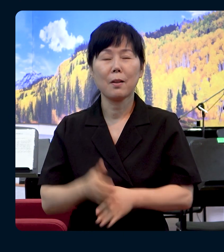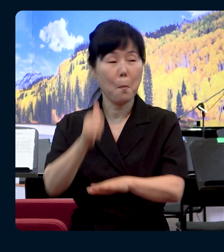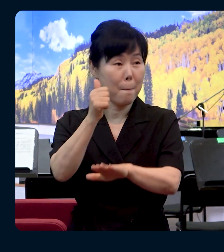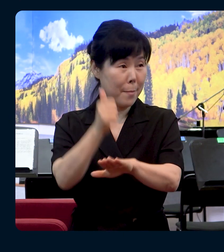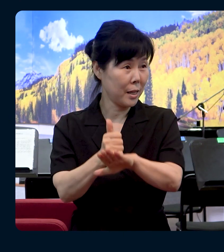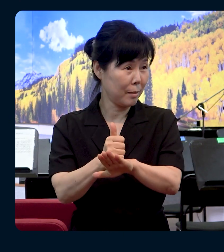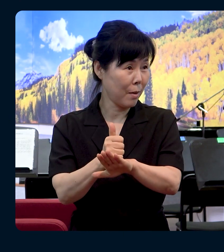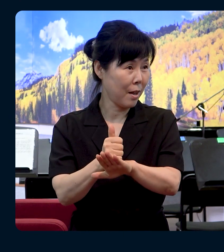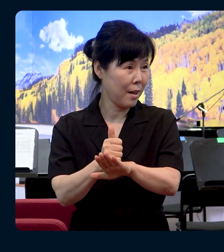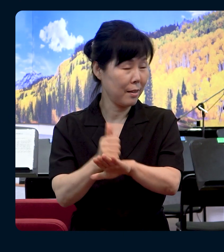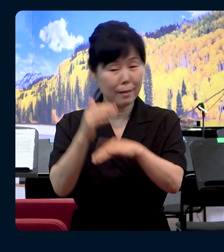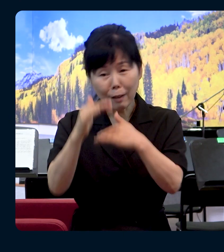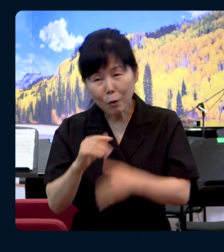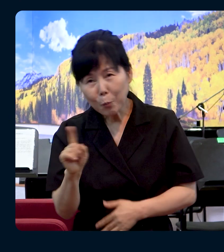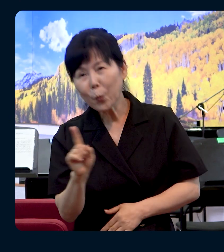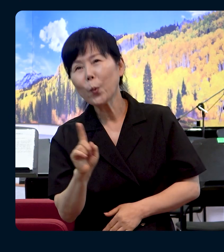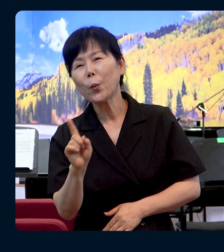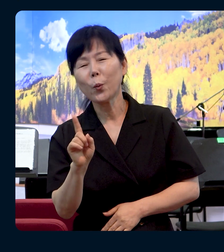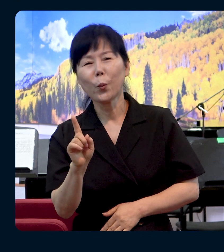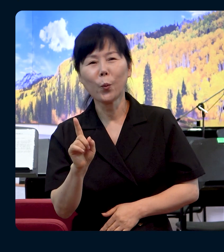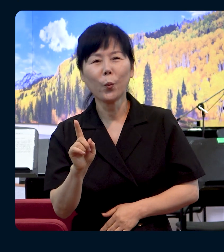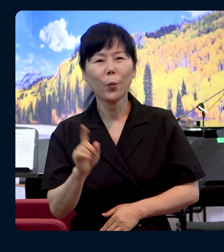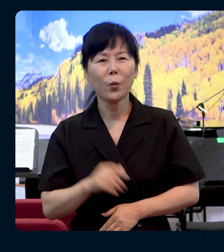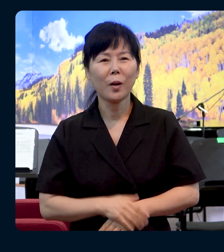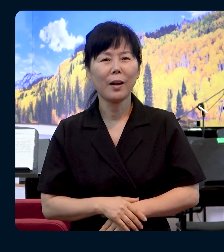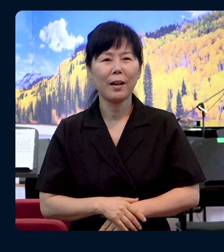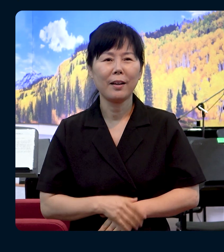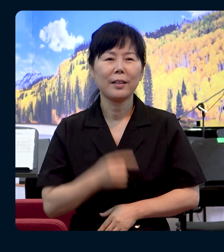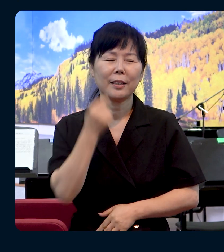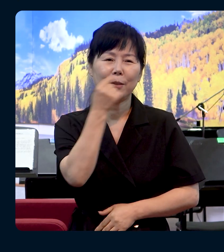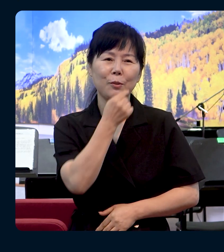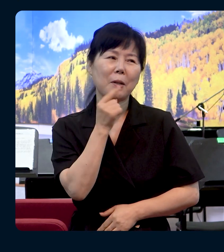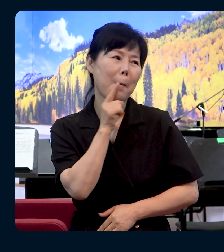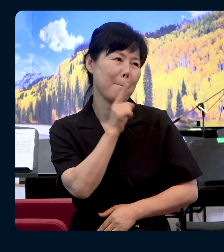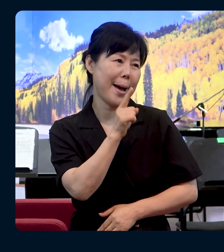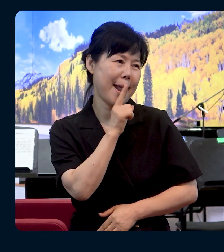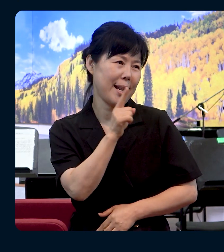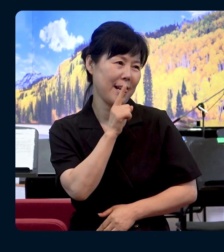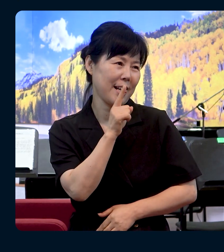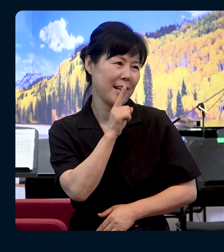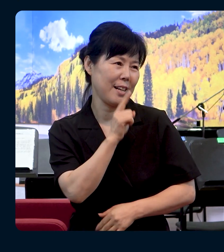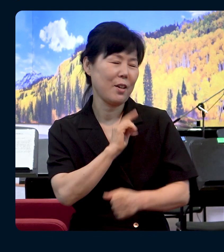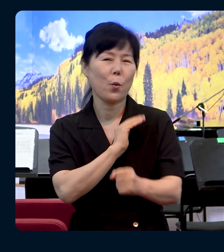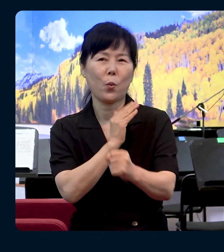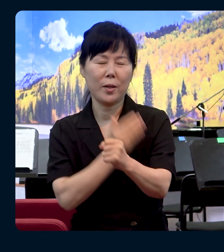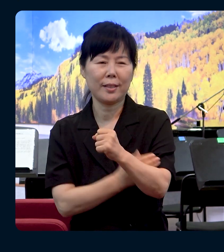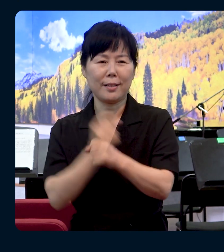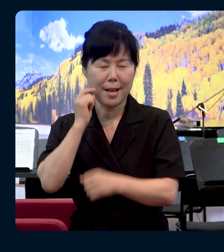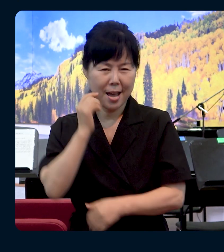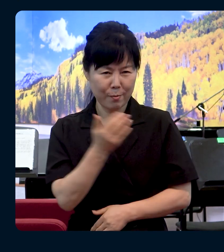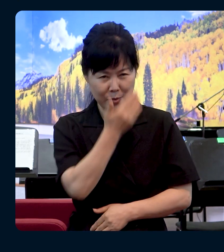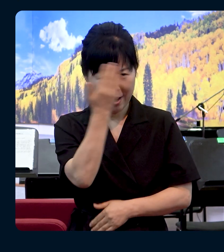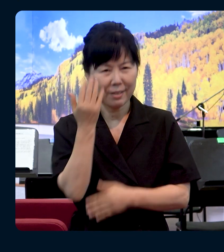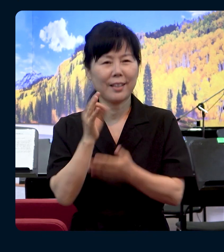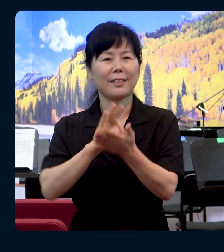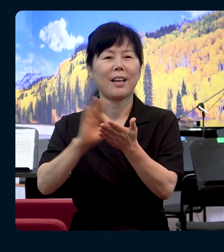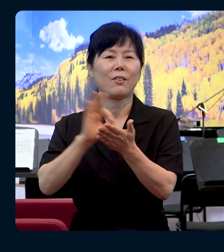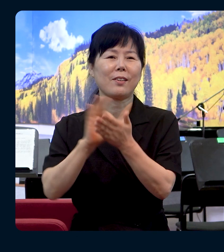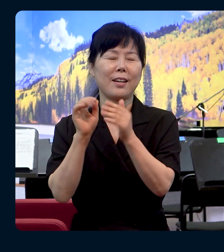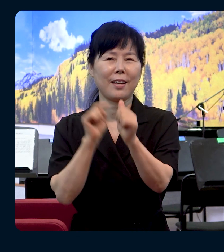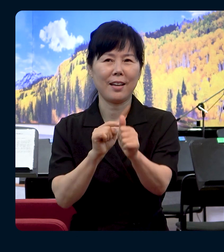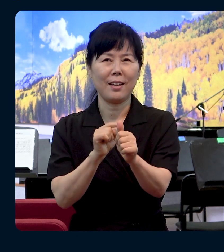마지막이 무엇인가? 그것은 바로 입술의 권세를 아름답게 사용하라 하는 겁니다.